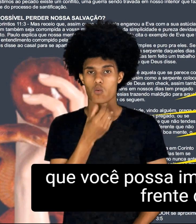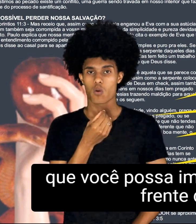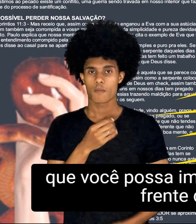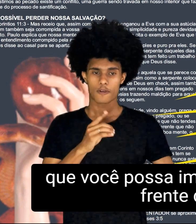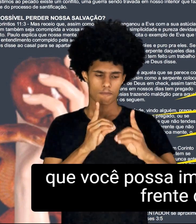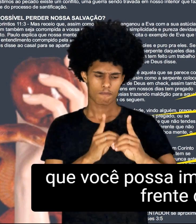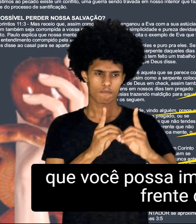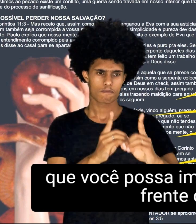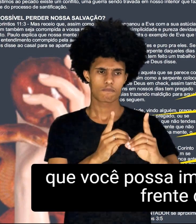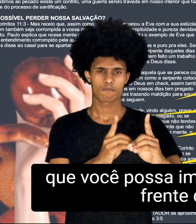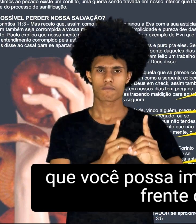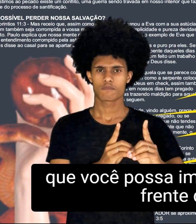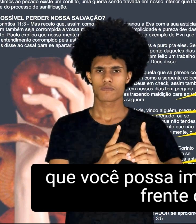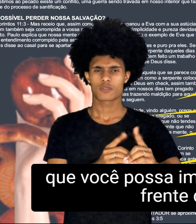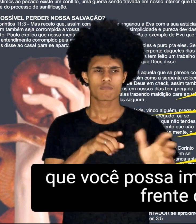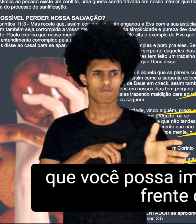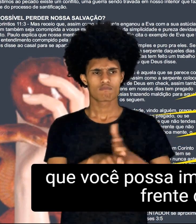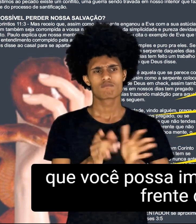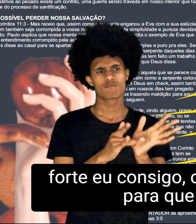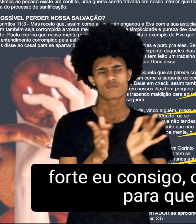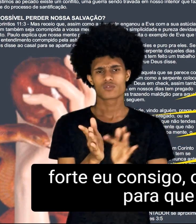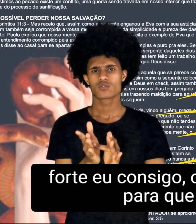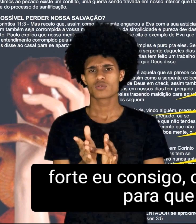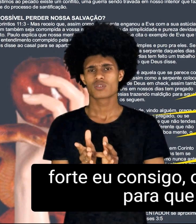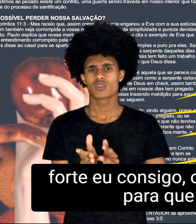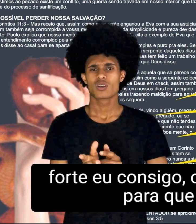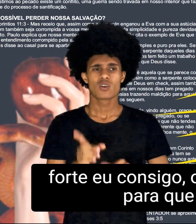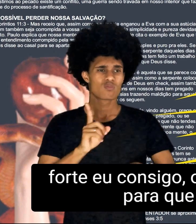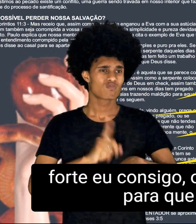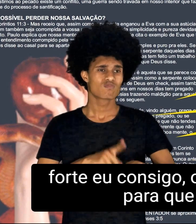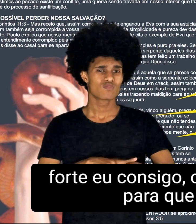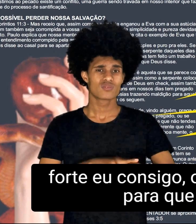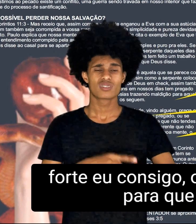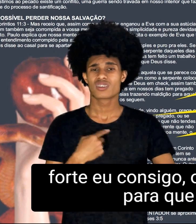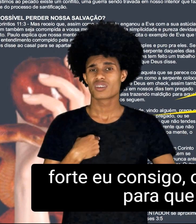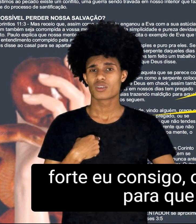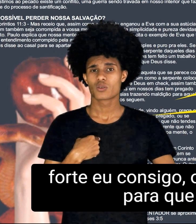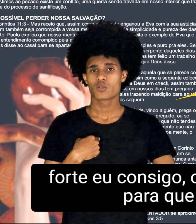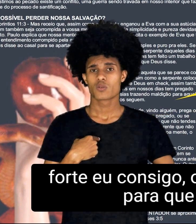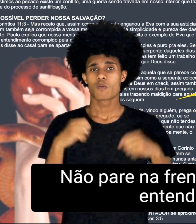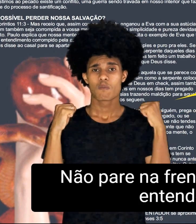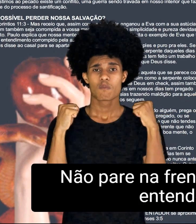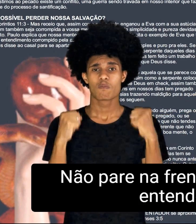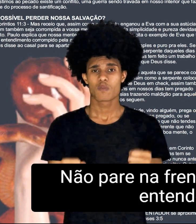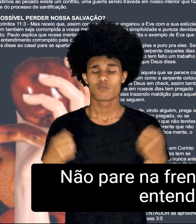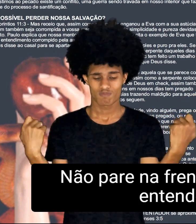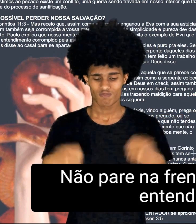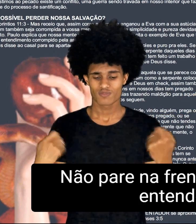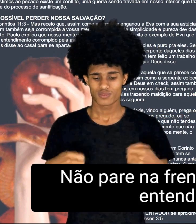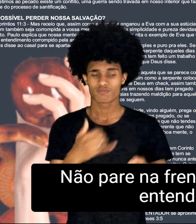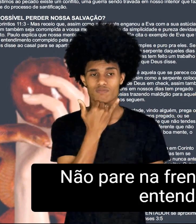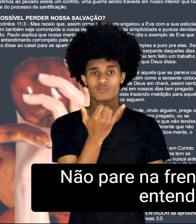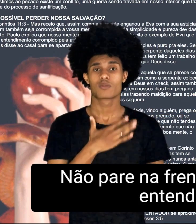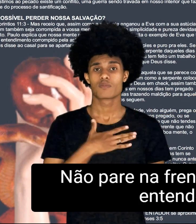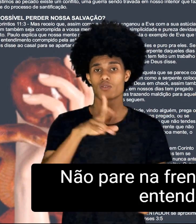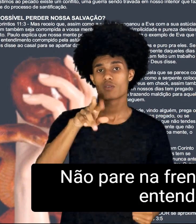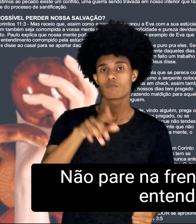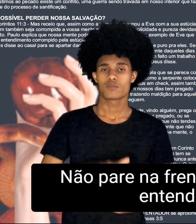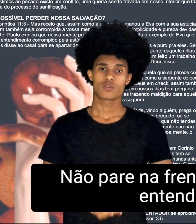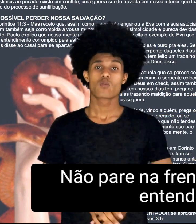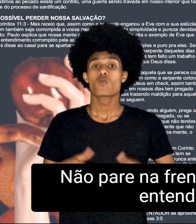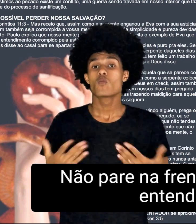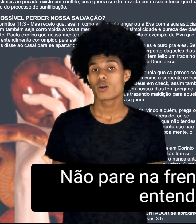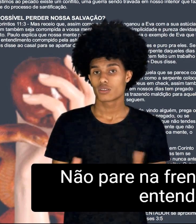possa imaginar. Então assim, parar na frente, não, eu sou forte, eu consigo. Olha, você está de pé, vigia para que não caia, tá, irmão? E não para na frente de uma árvore que